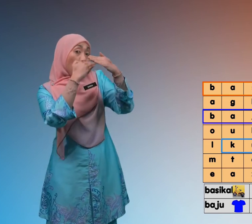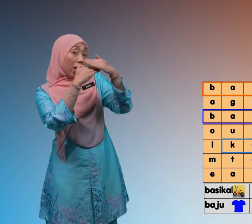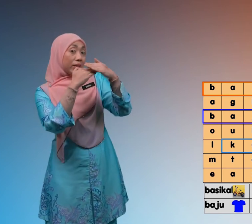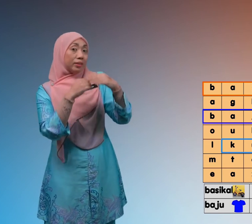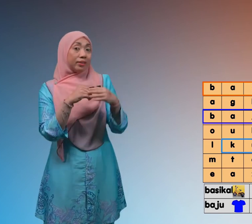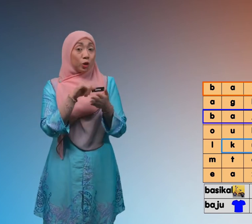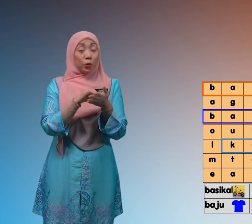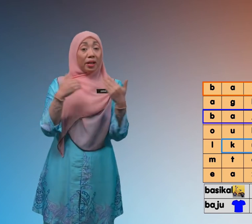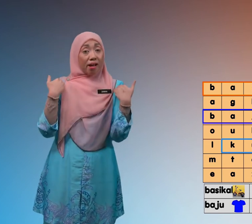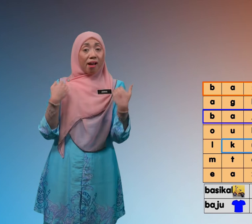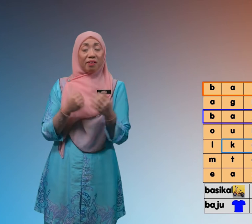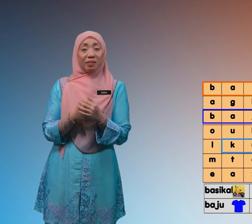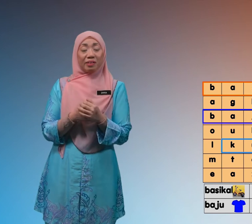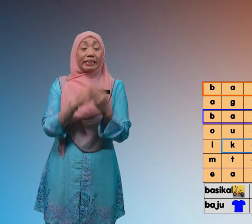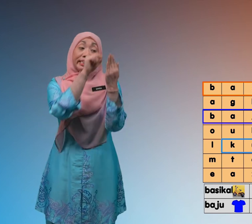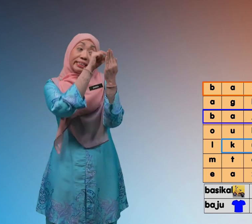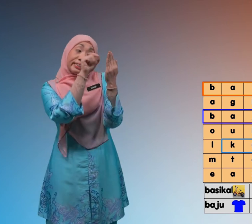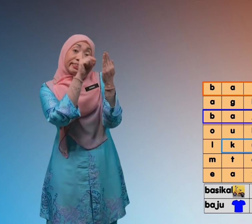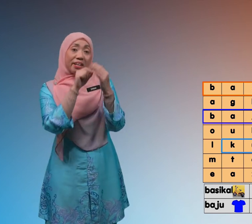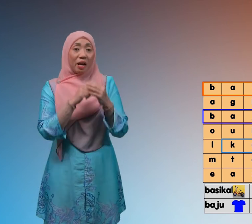Bawah tu ada tanda.